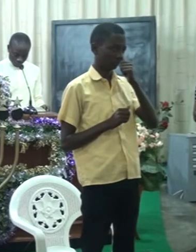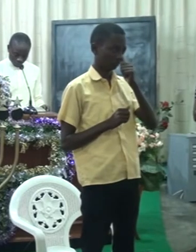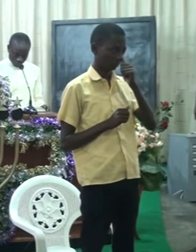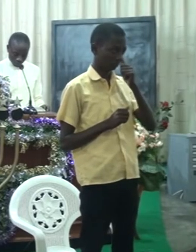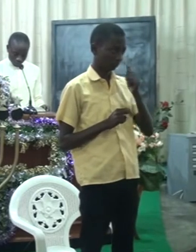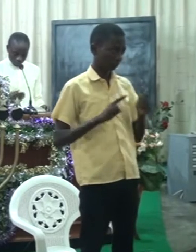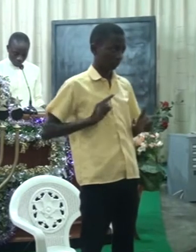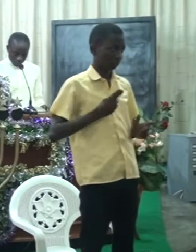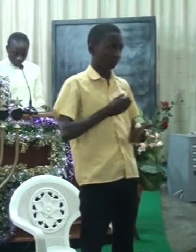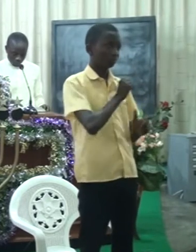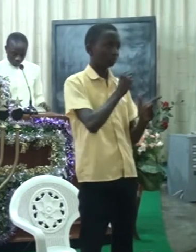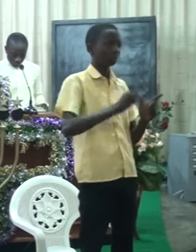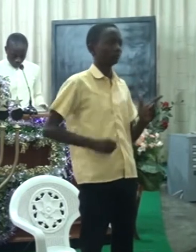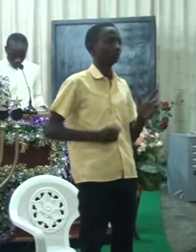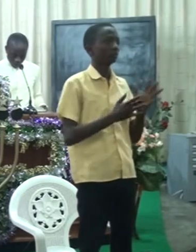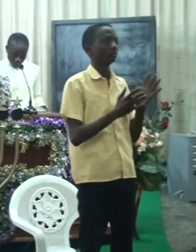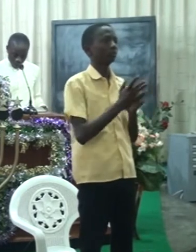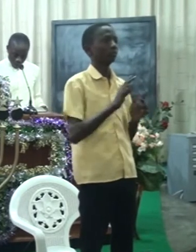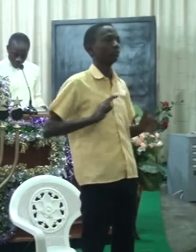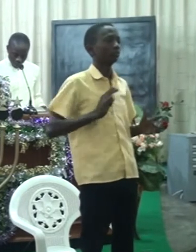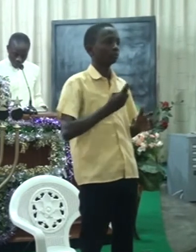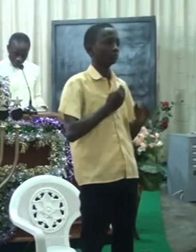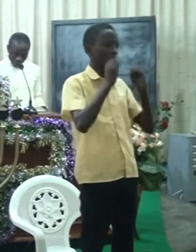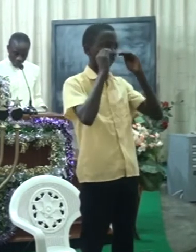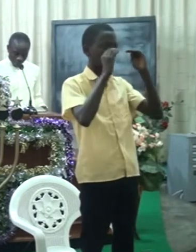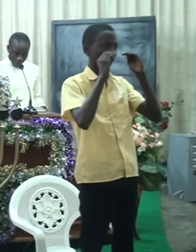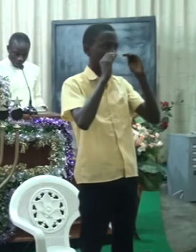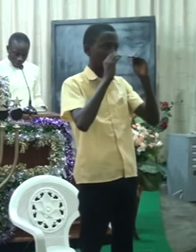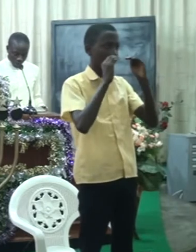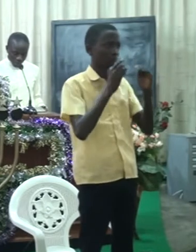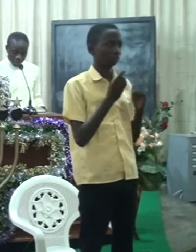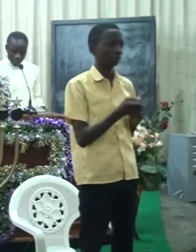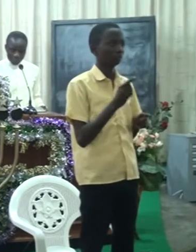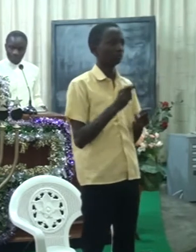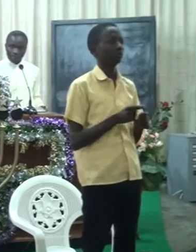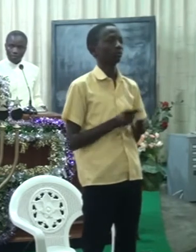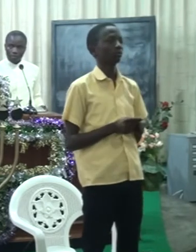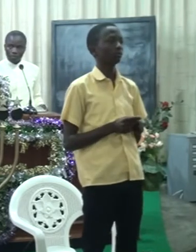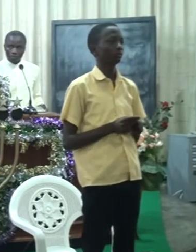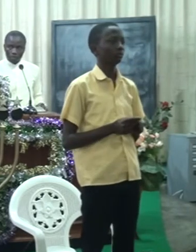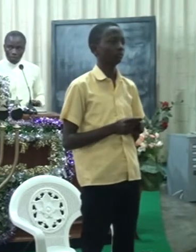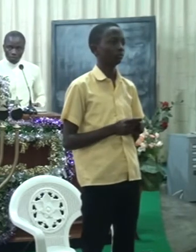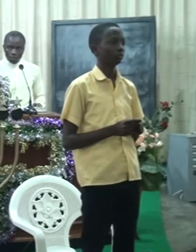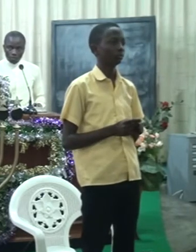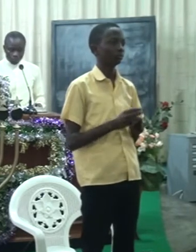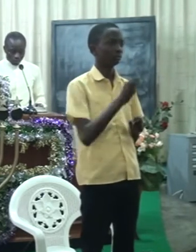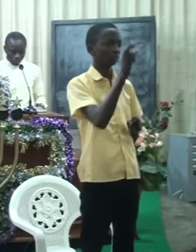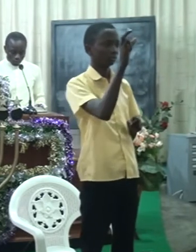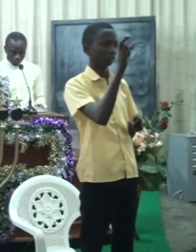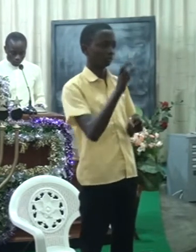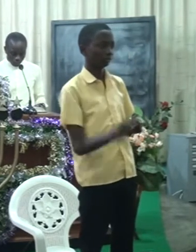Ni Bwana wetu Yesu Kristo njoi kuna tufundisha neno. Notre Seigneur Jésus qui est en train de nous enseigner cette parole ici. À partir du